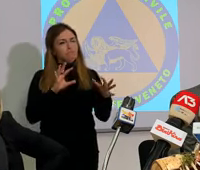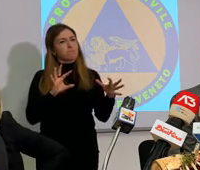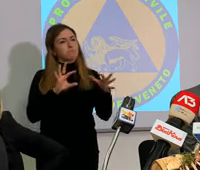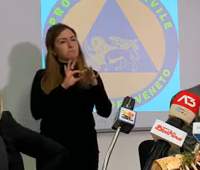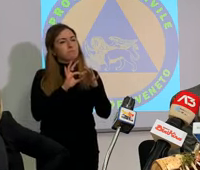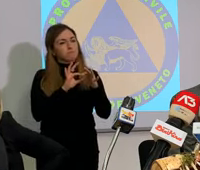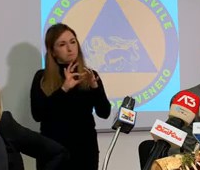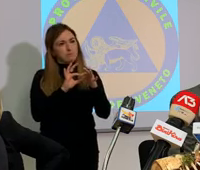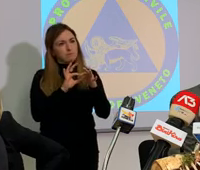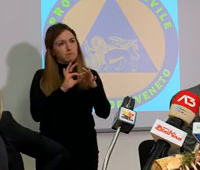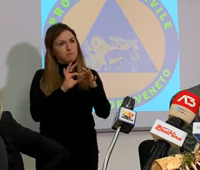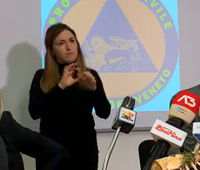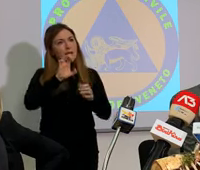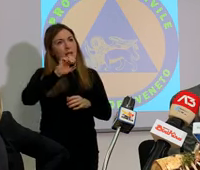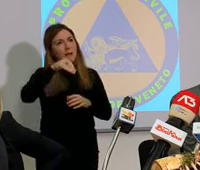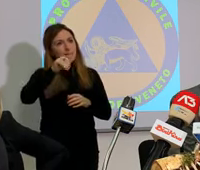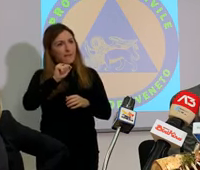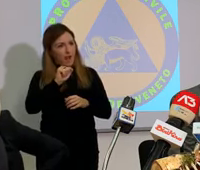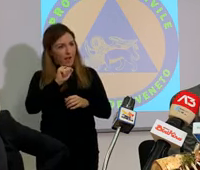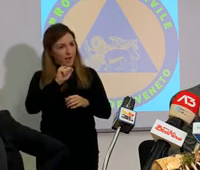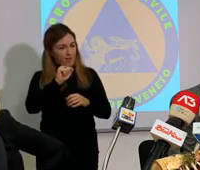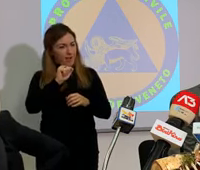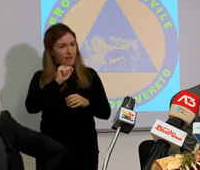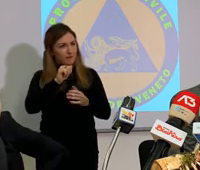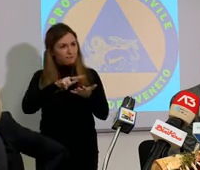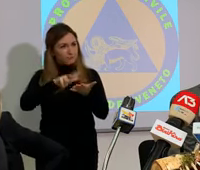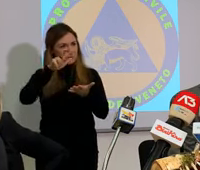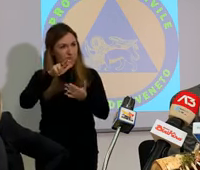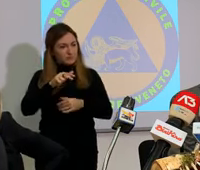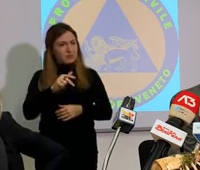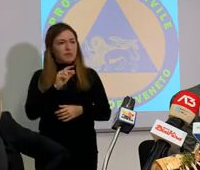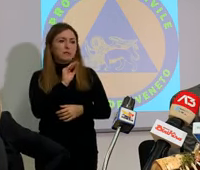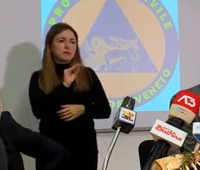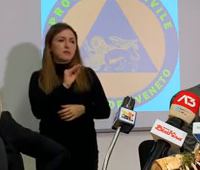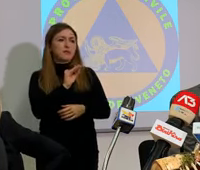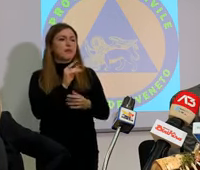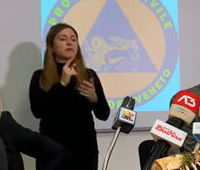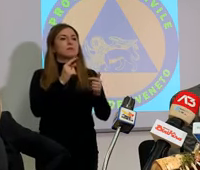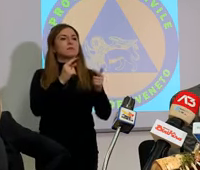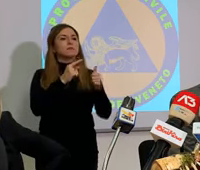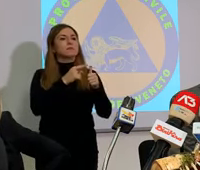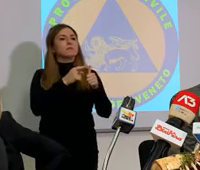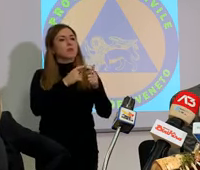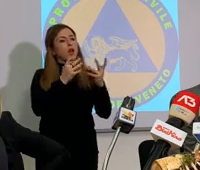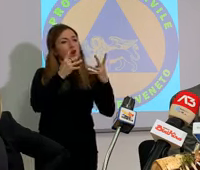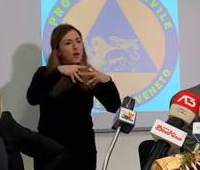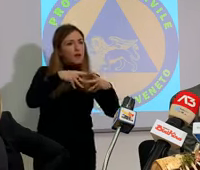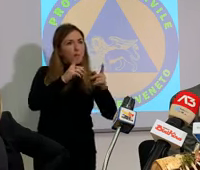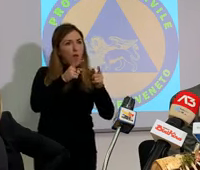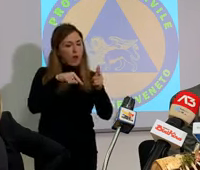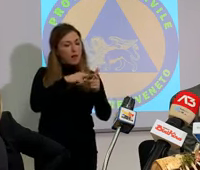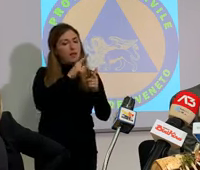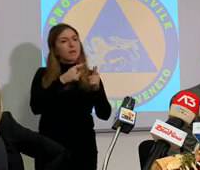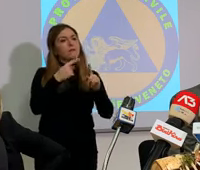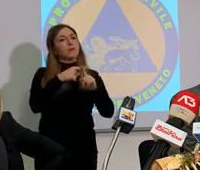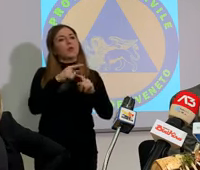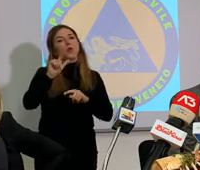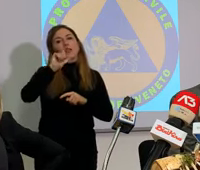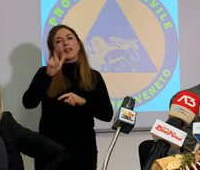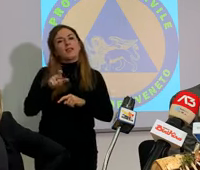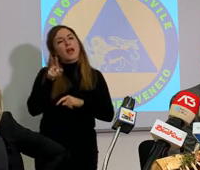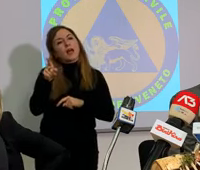dell'annuncio delle ma le chiedo quindi mi rimane soltanto da chiedere oltre l'organizzazione se l'italia alla speranza di